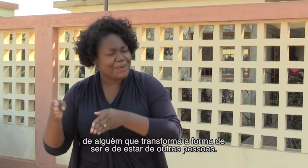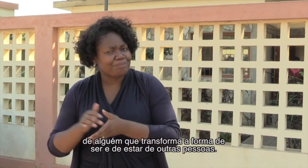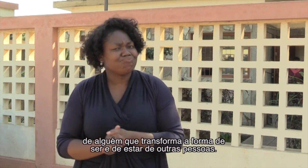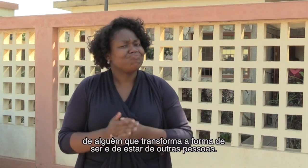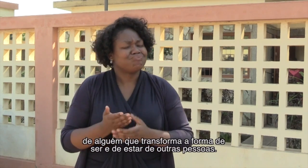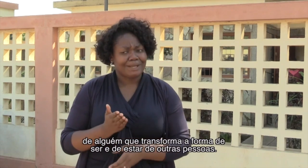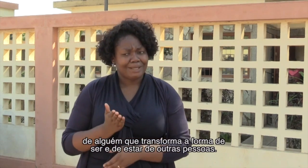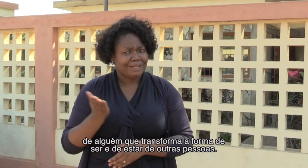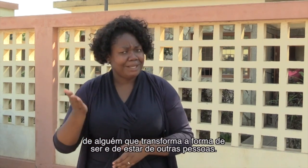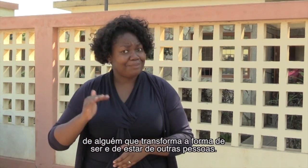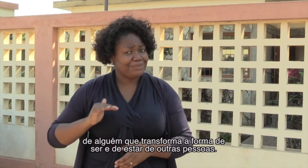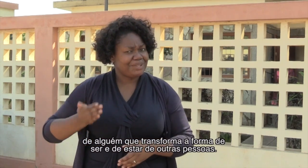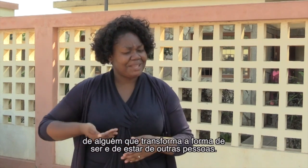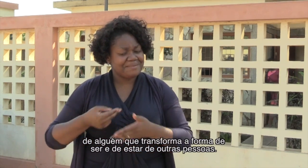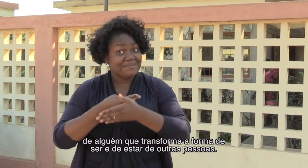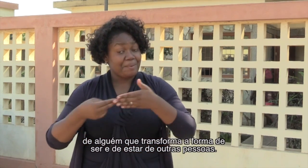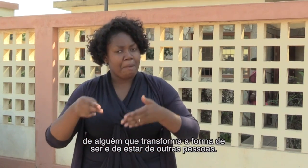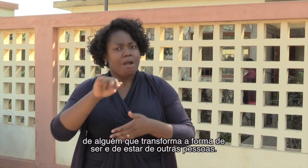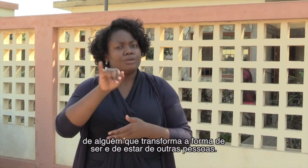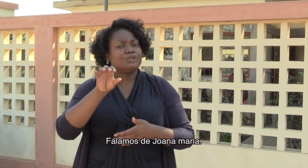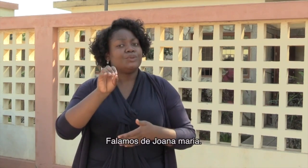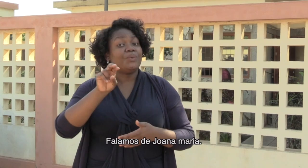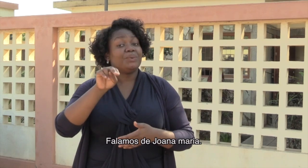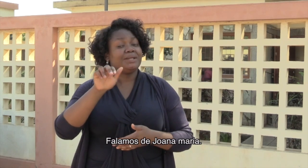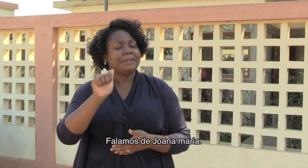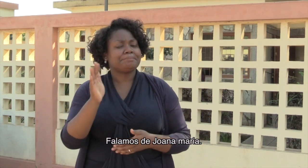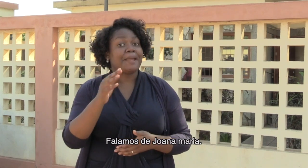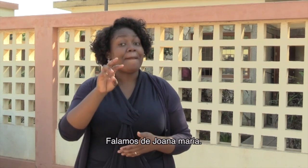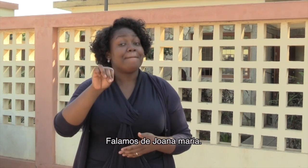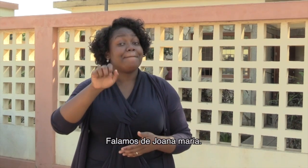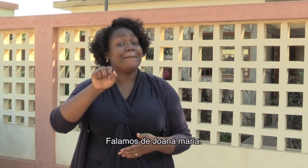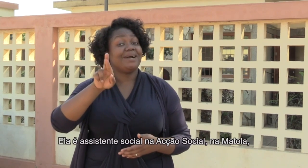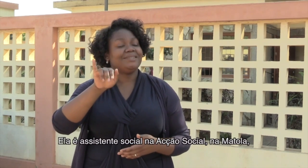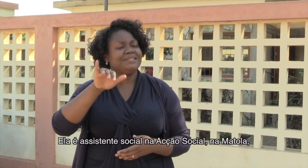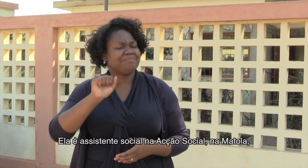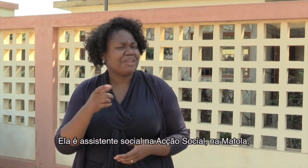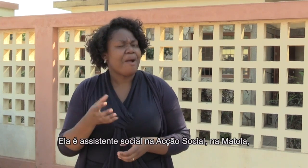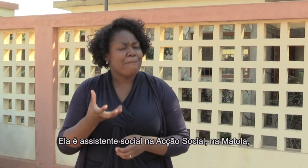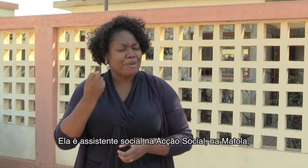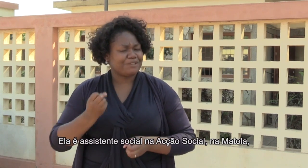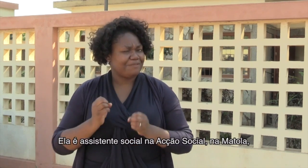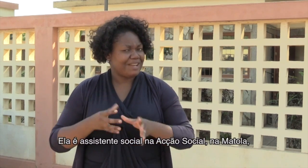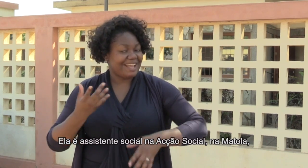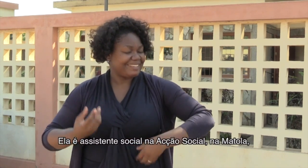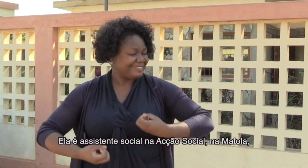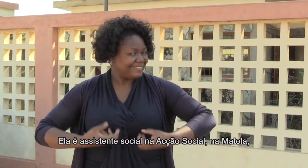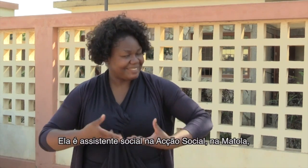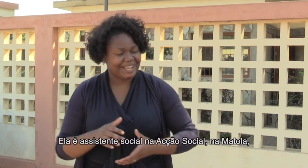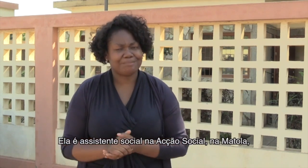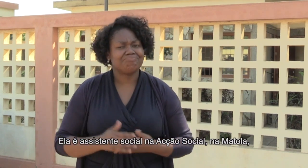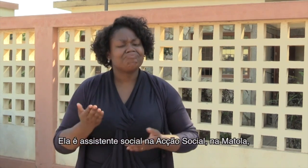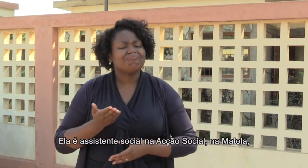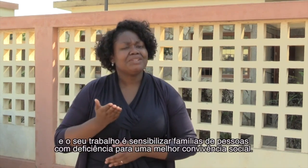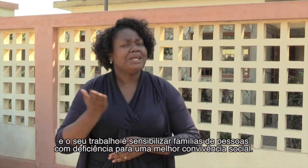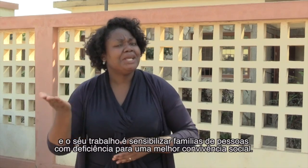transforma a forma de ser e de estar de outras pessoas. Falamos de Joana Maria. Ela é assistente social na ação social na